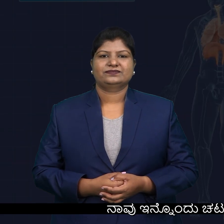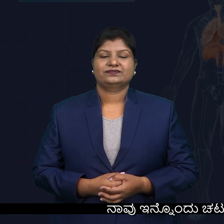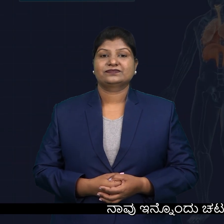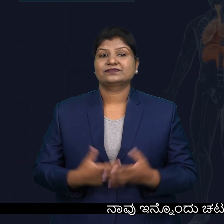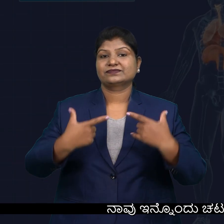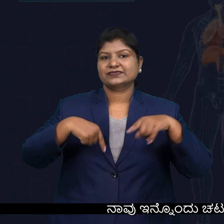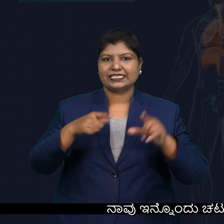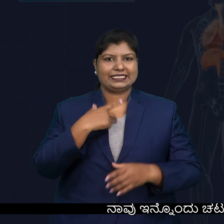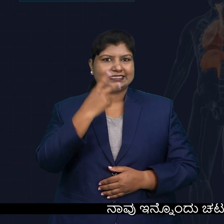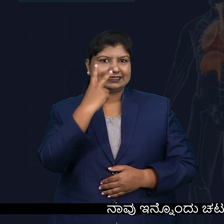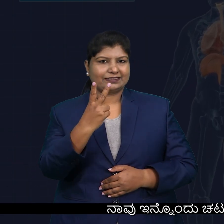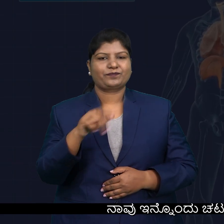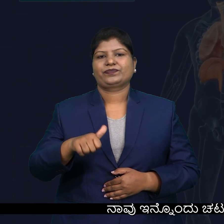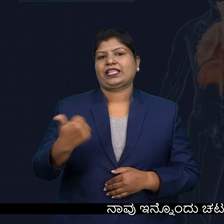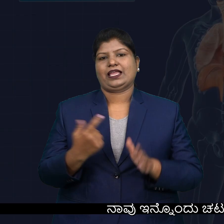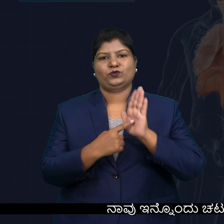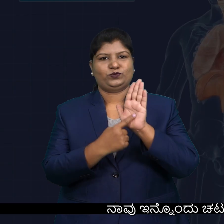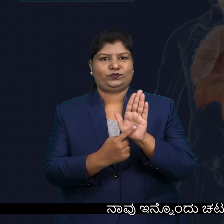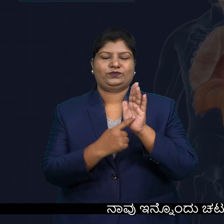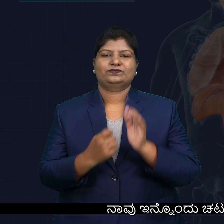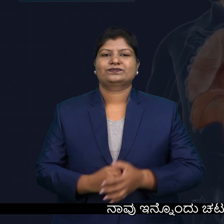ನಾವು ಇನ್ನೊಂದು ಚಟುವಟಿಕೆಯನ್ನು ನೋಡೋಣ.